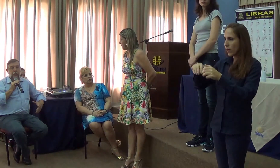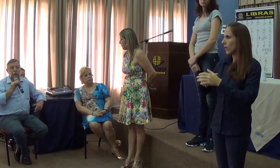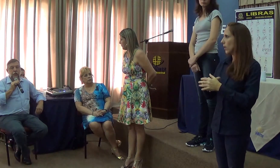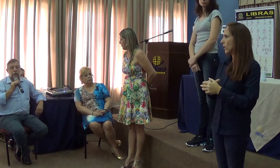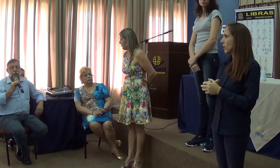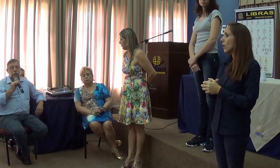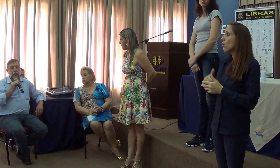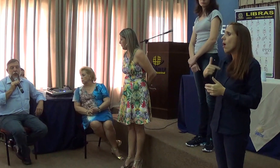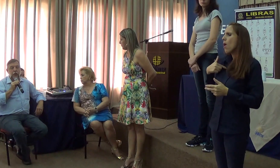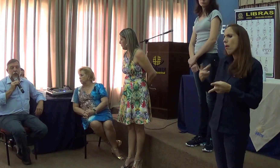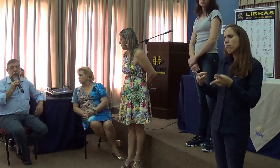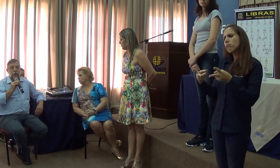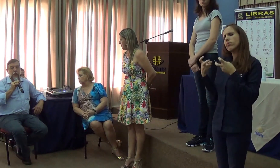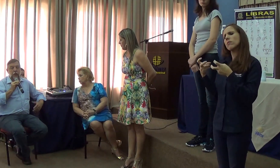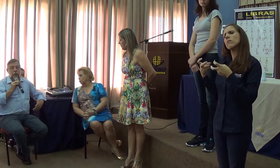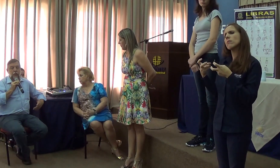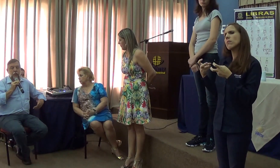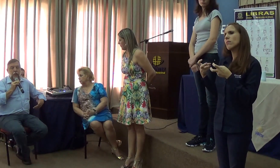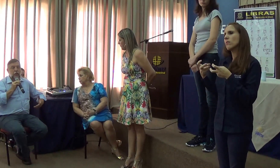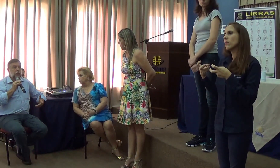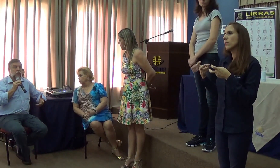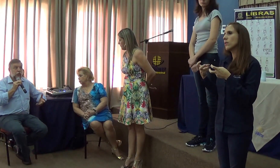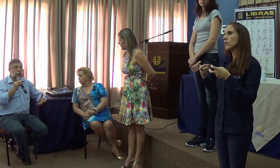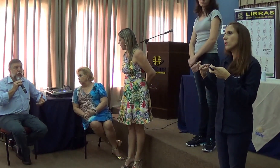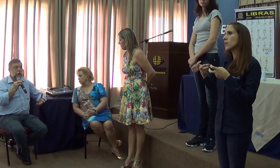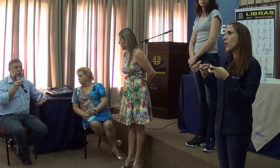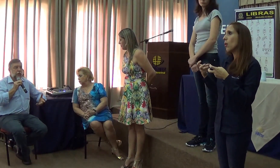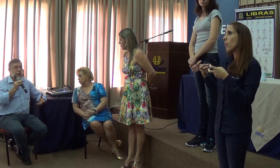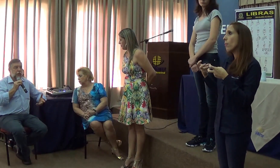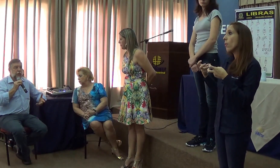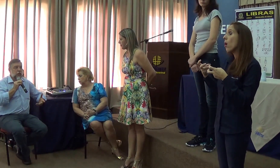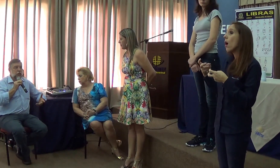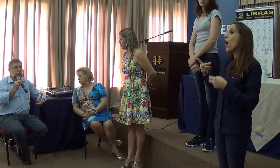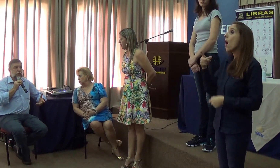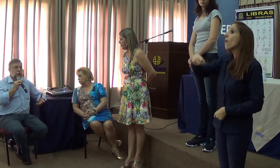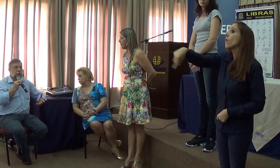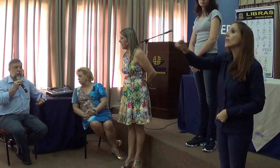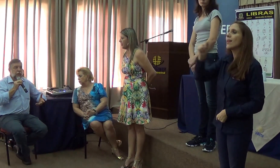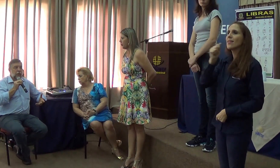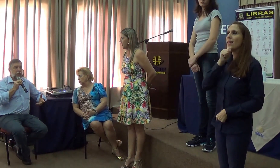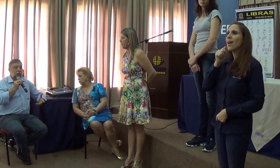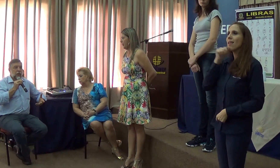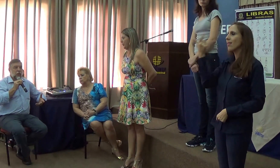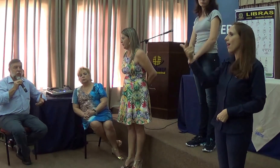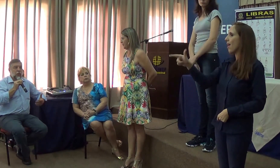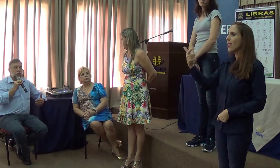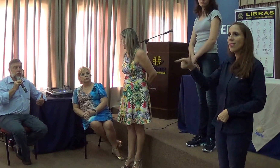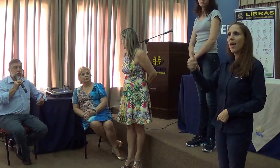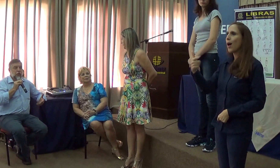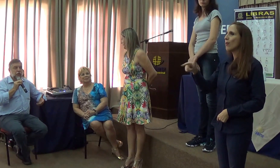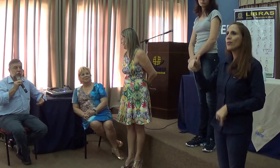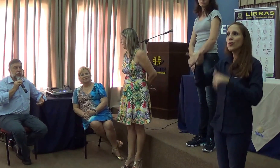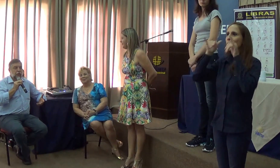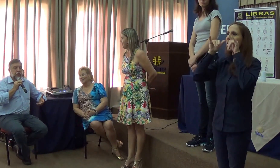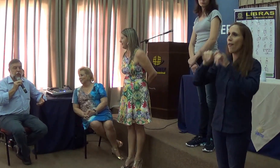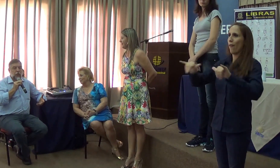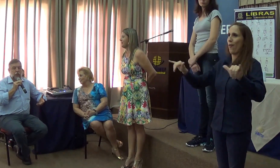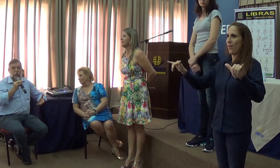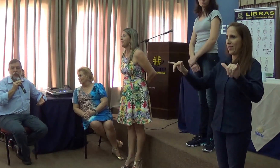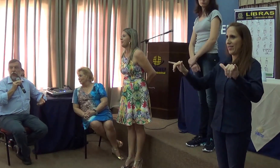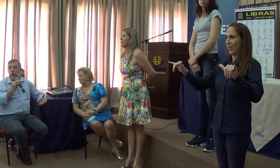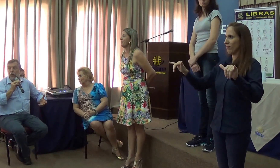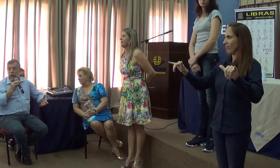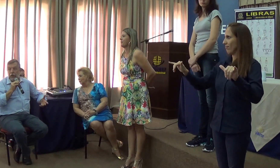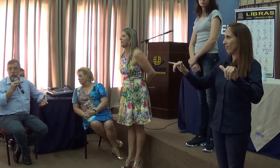me dá a impressão de que eles não tinham essas informações. Tudo isso está sendo